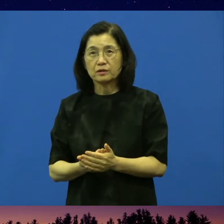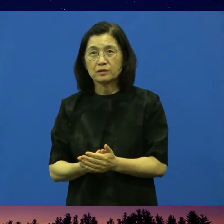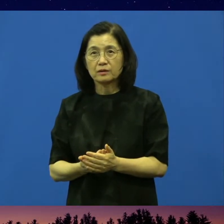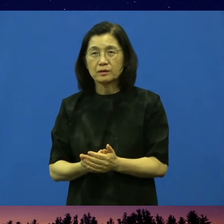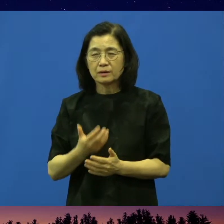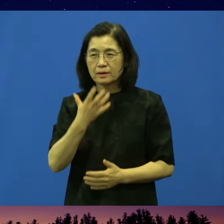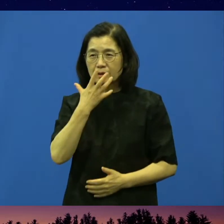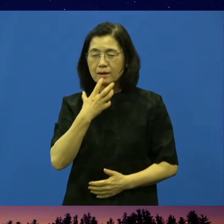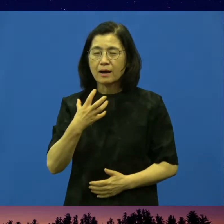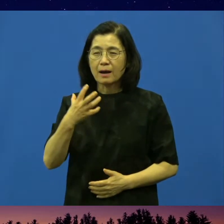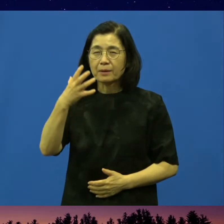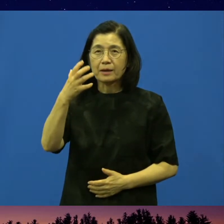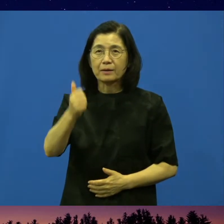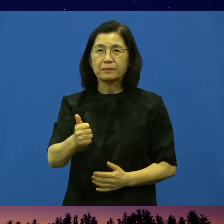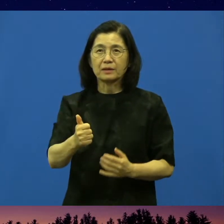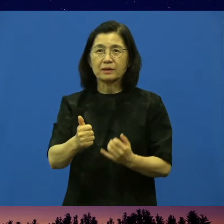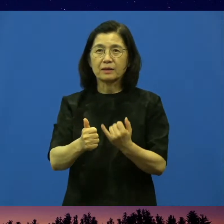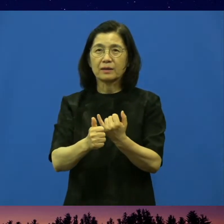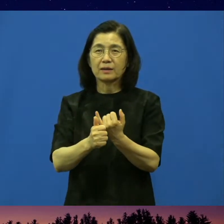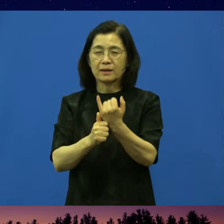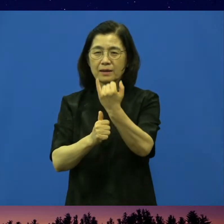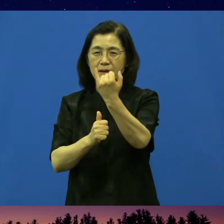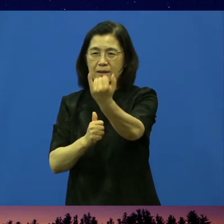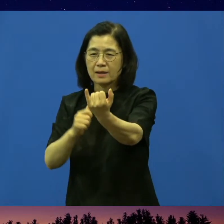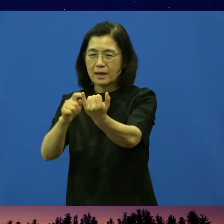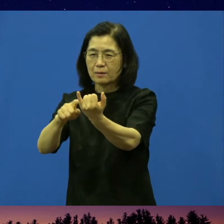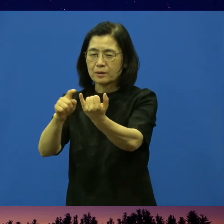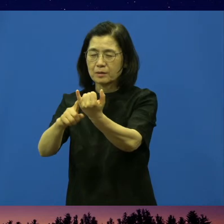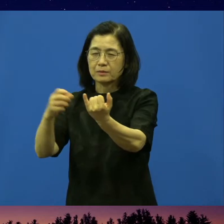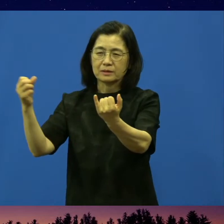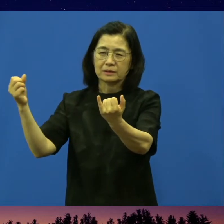나가지고 다시 되돌려 받았죠.